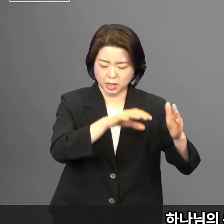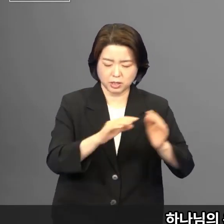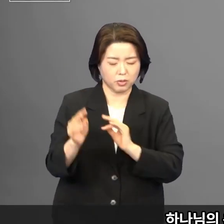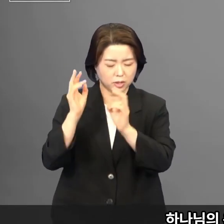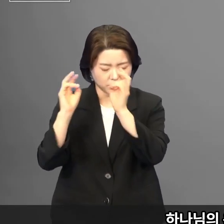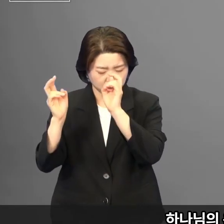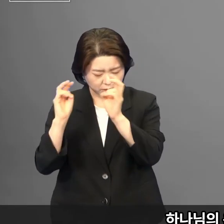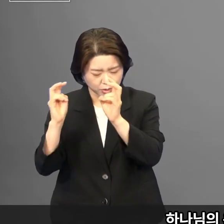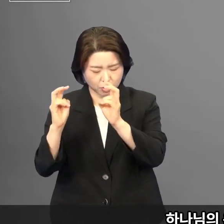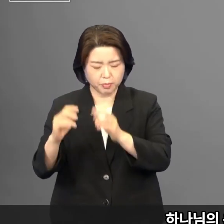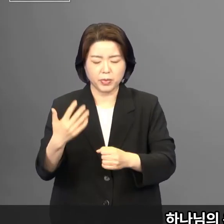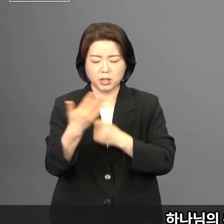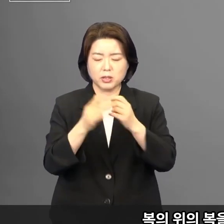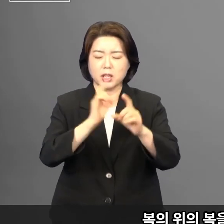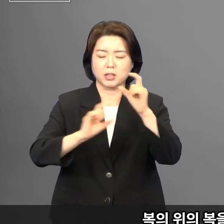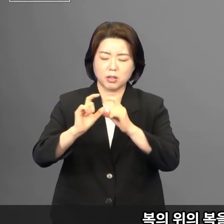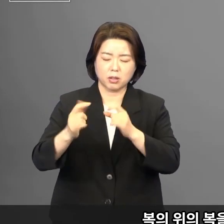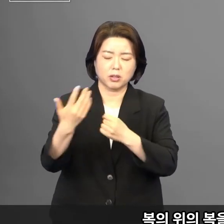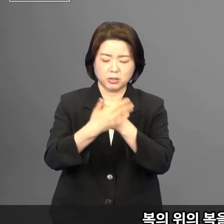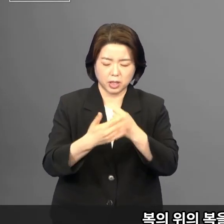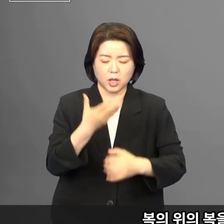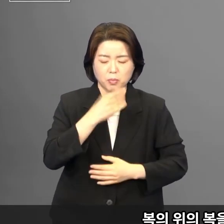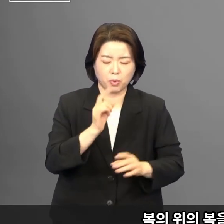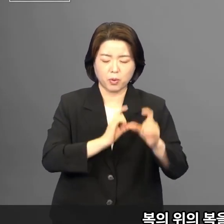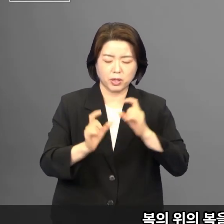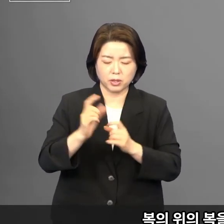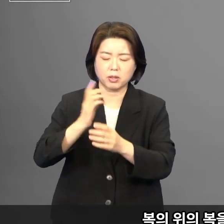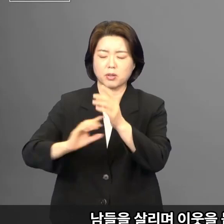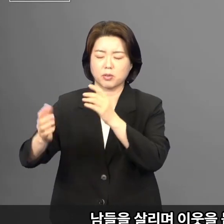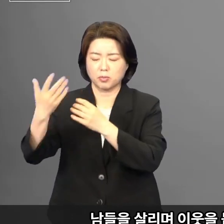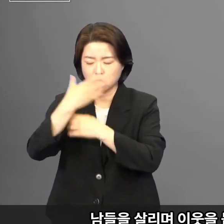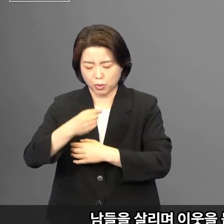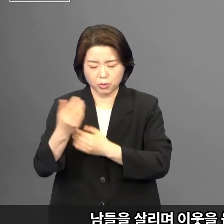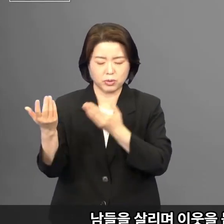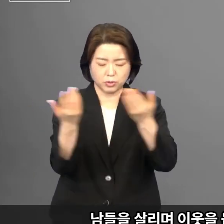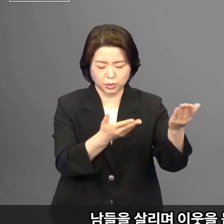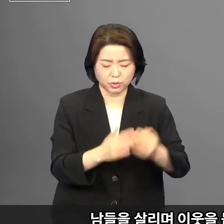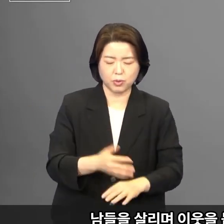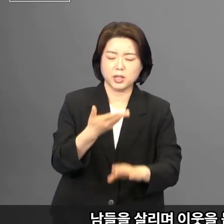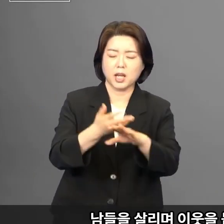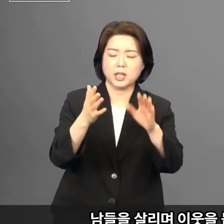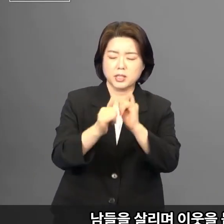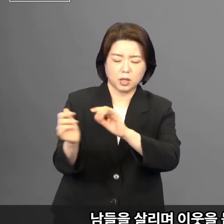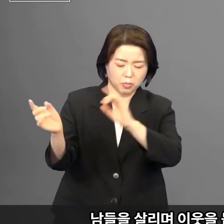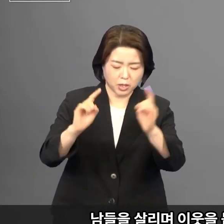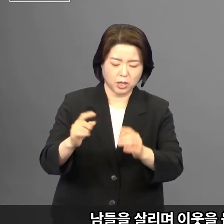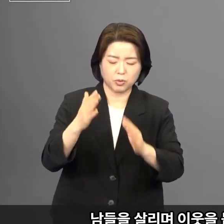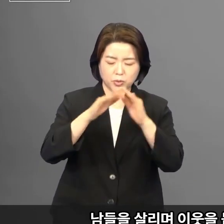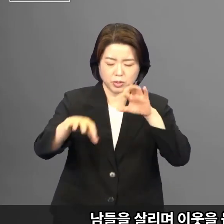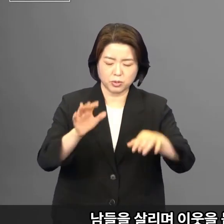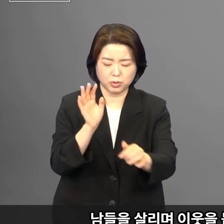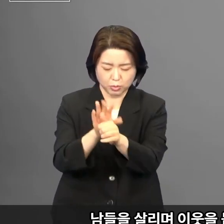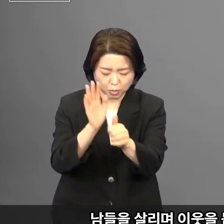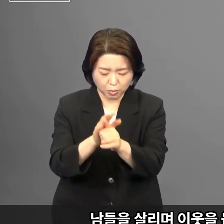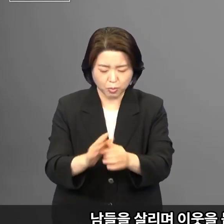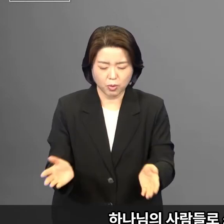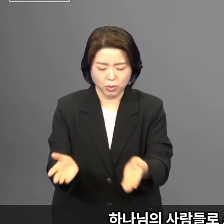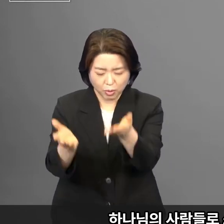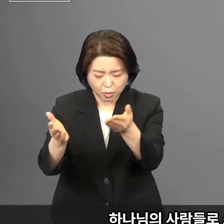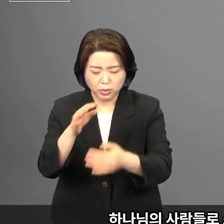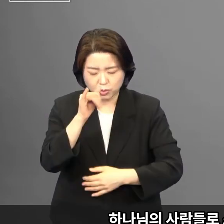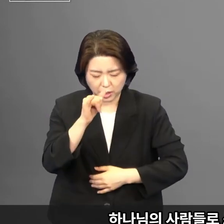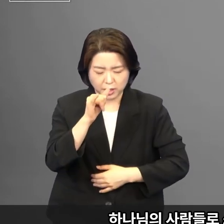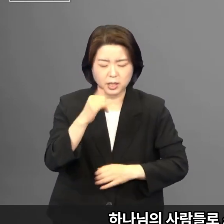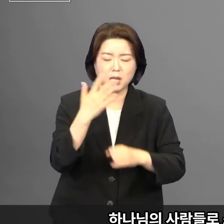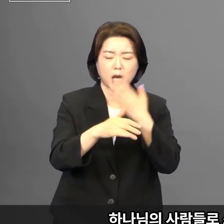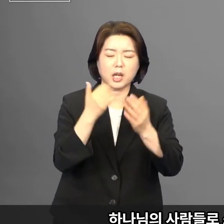기업에 하나님의 은혜 위에 은혜를, 복에 위에 복을 더하여 주셔서 남들을 살리며 이웃을 돕고 하나님 일으켜줄 수 있는